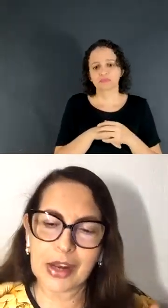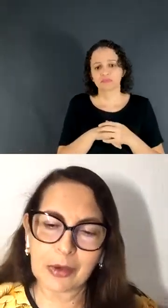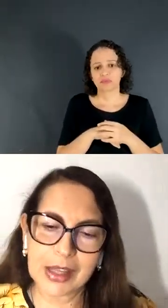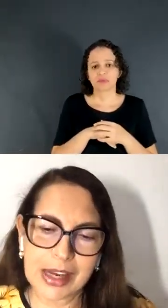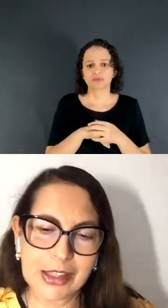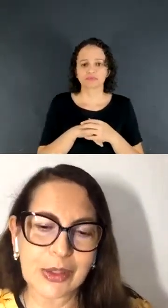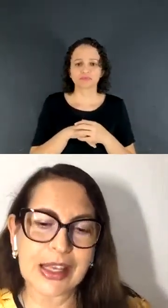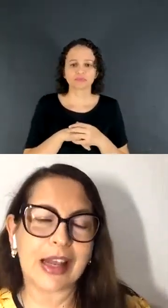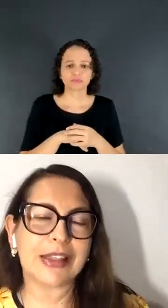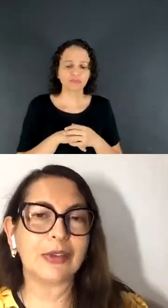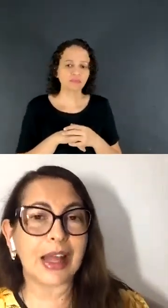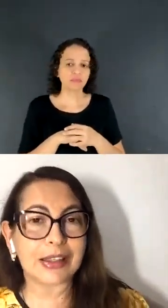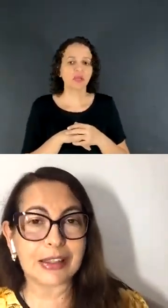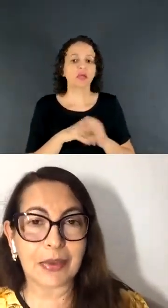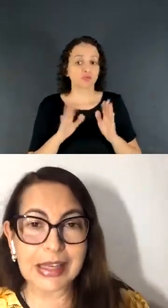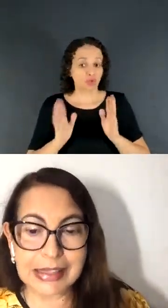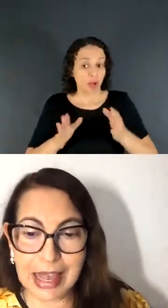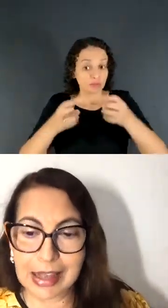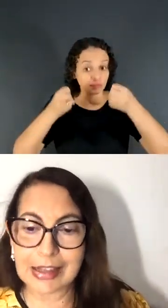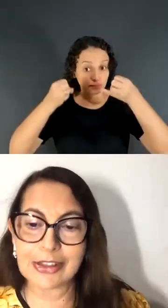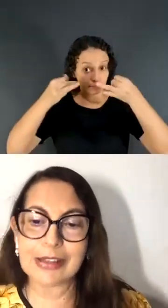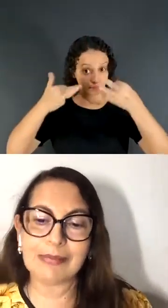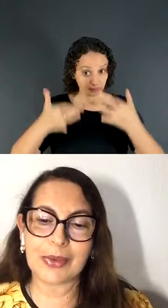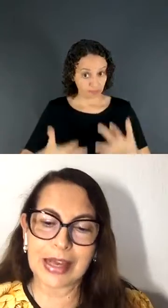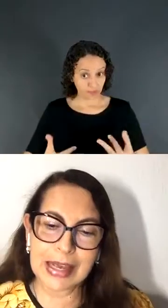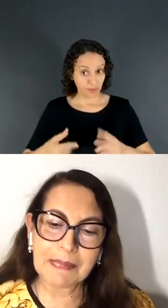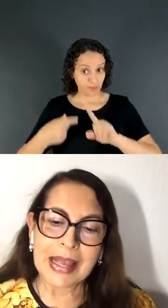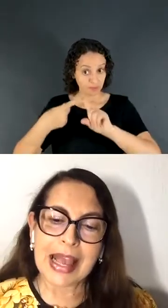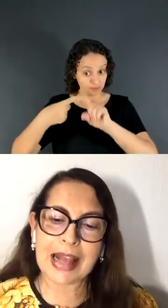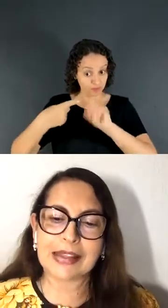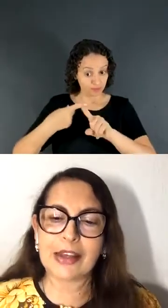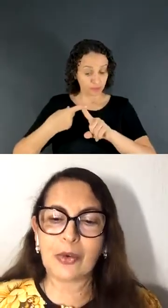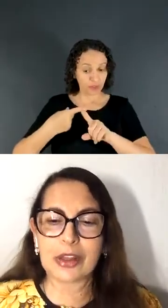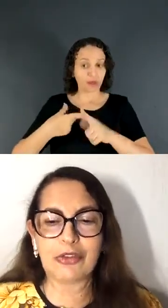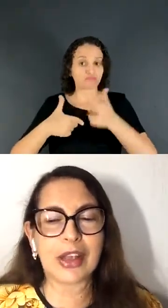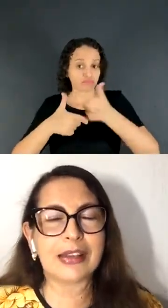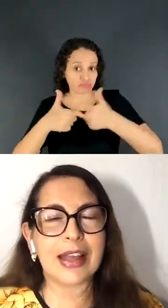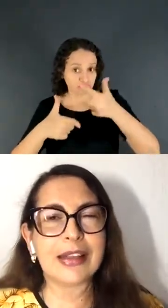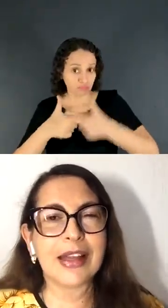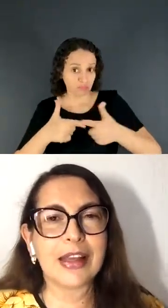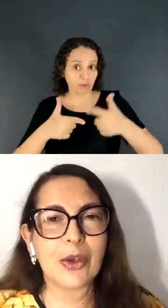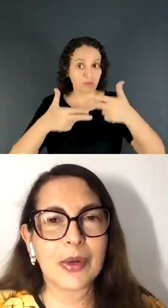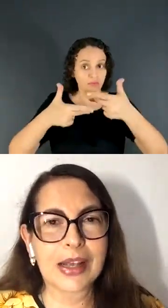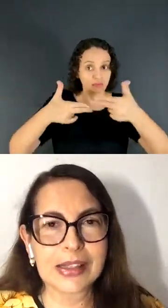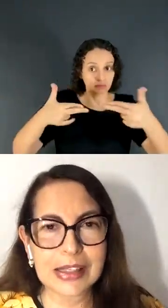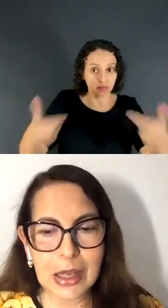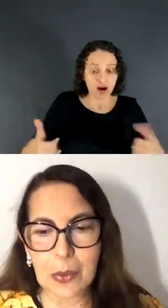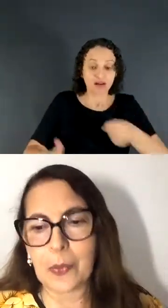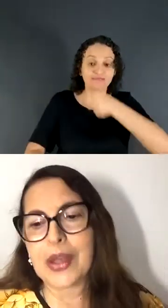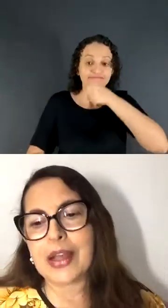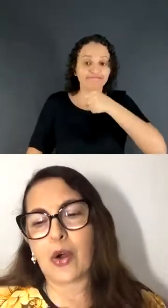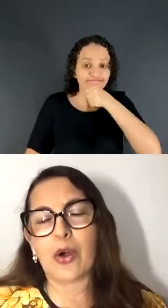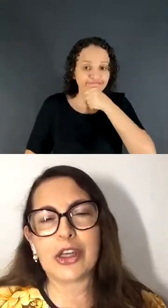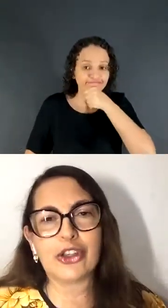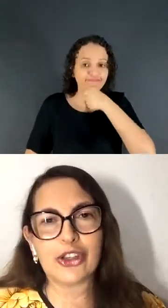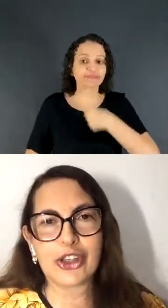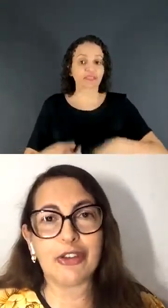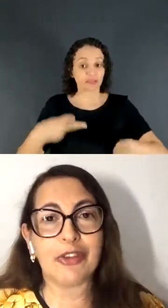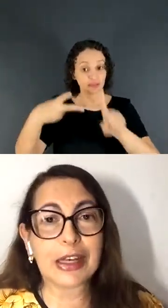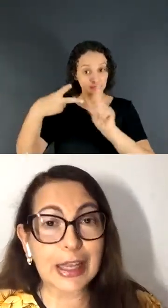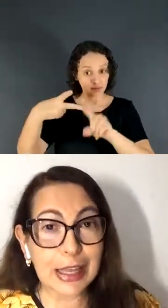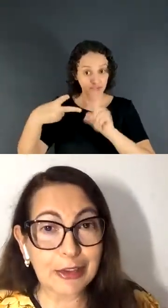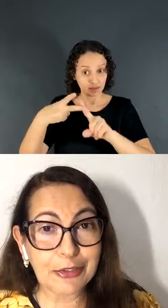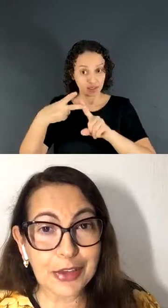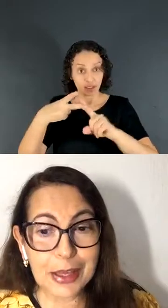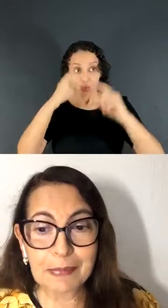né, foi alterações relacionadas com a idade, né? A segunda foi a deterioração